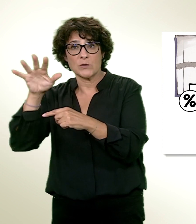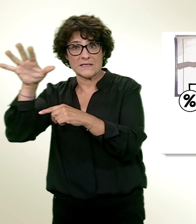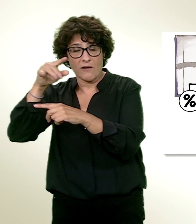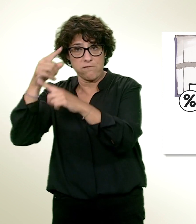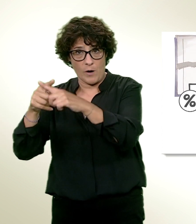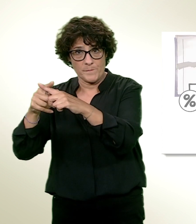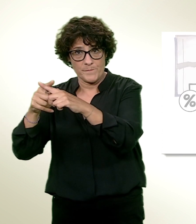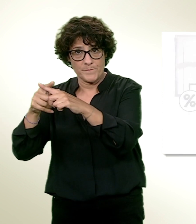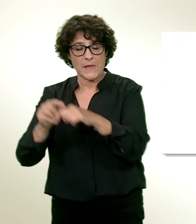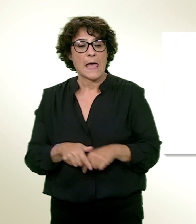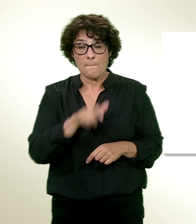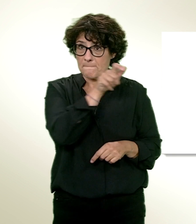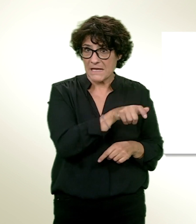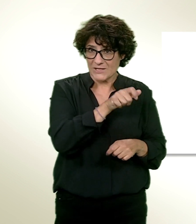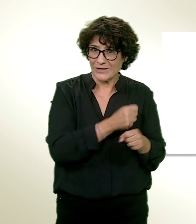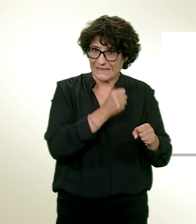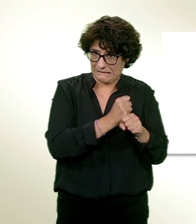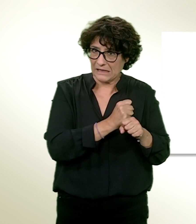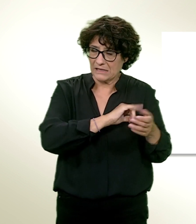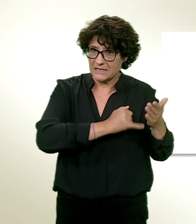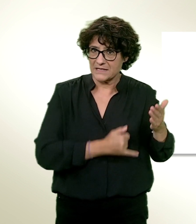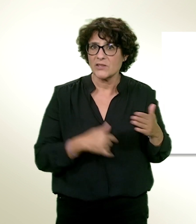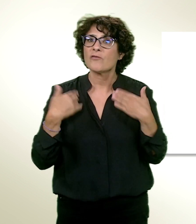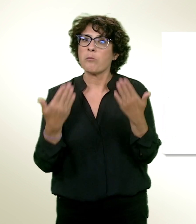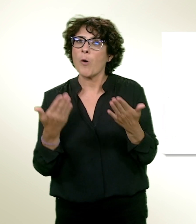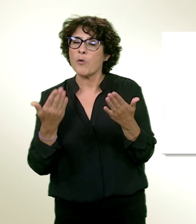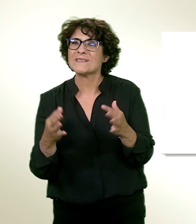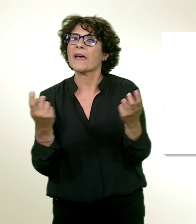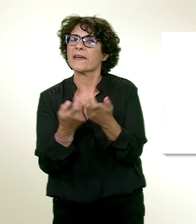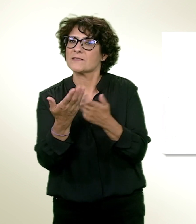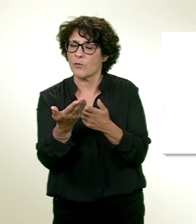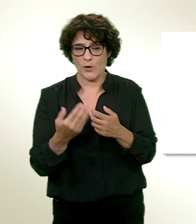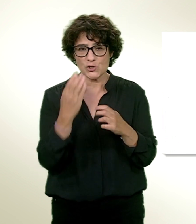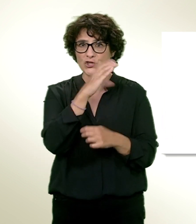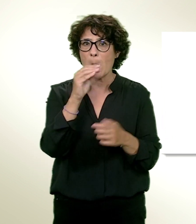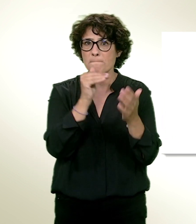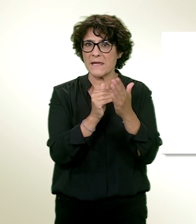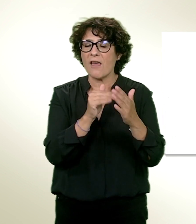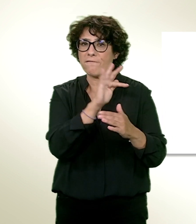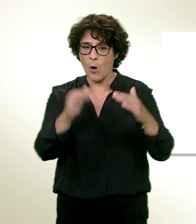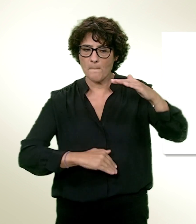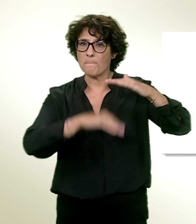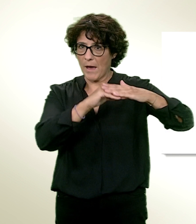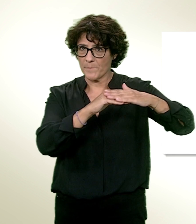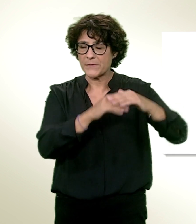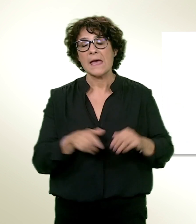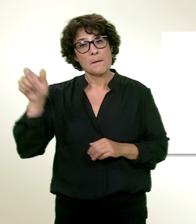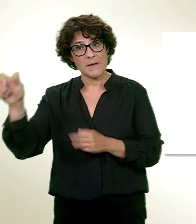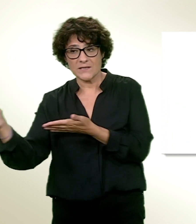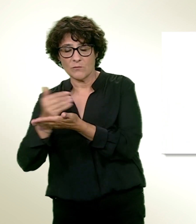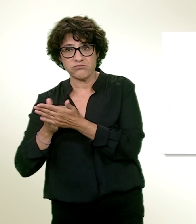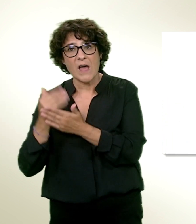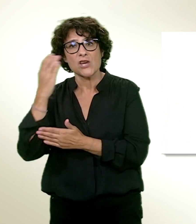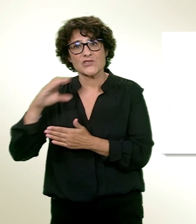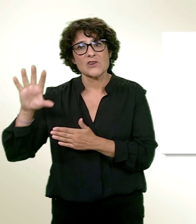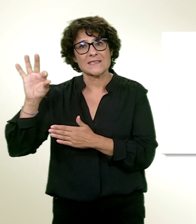demie. Les auteurs de l'initiative proposent, à titre d'exemple, un montant de 100 000 francs. Pour une personne ayant 150 000 francs de